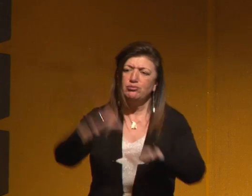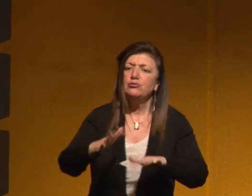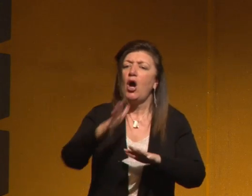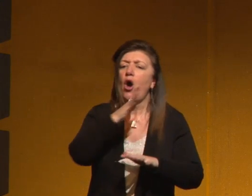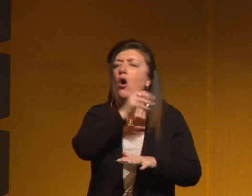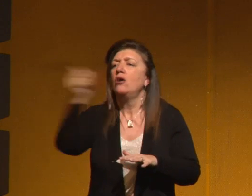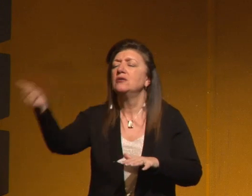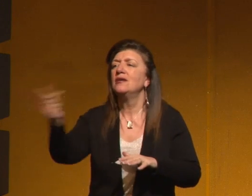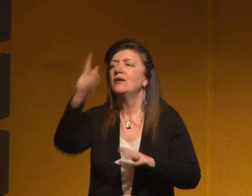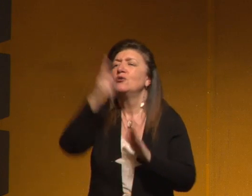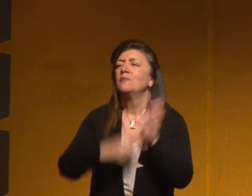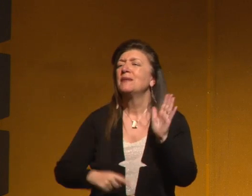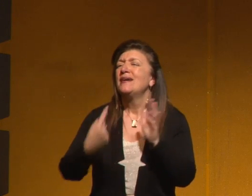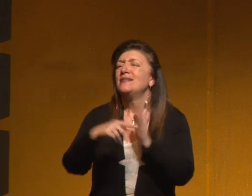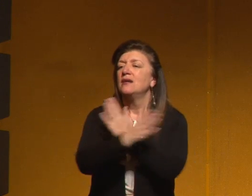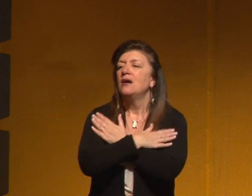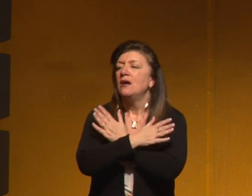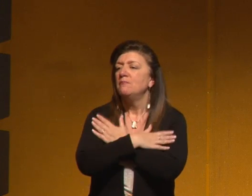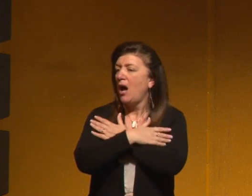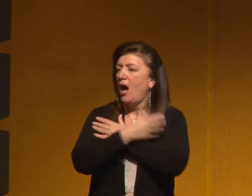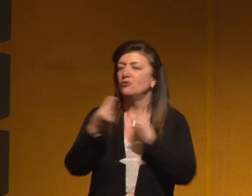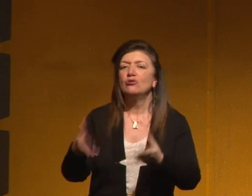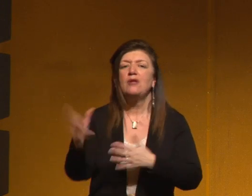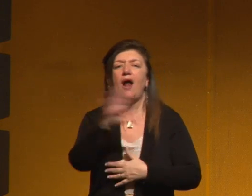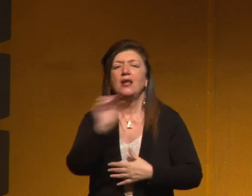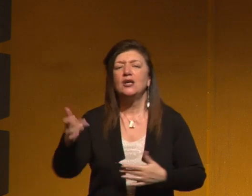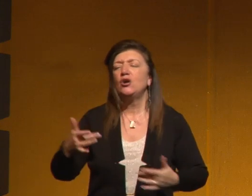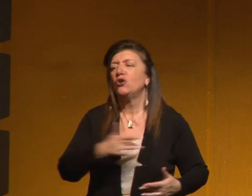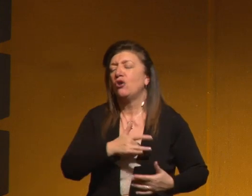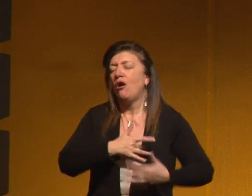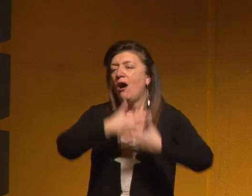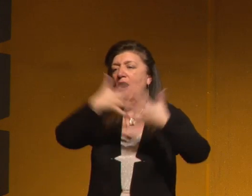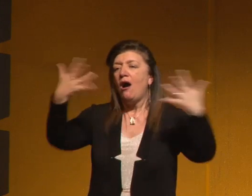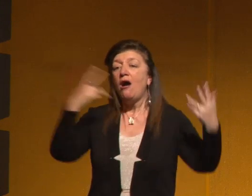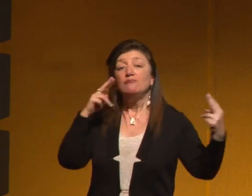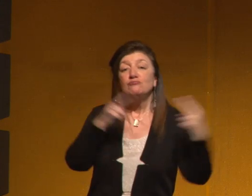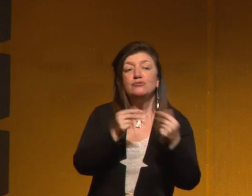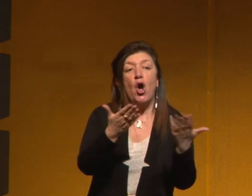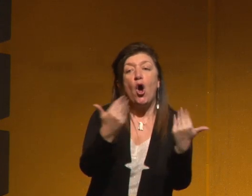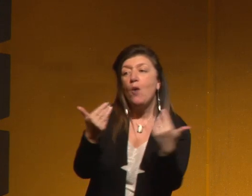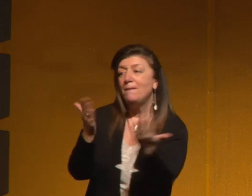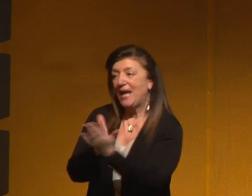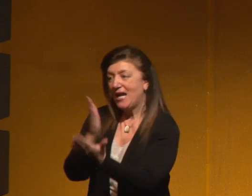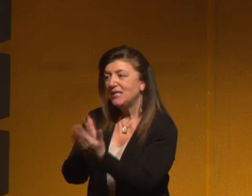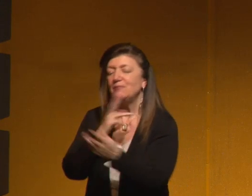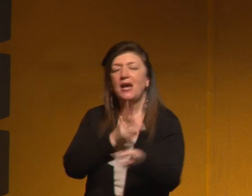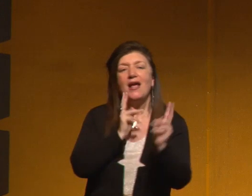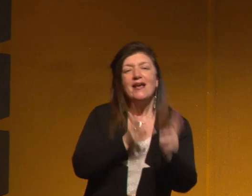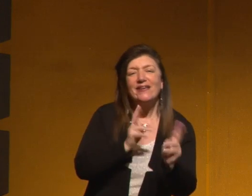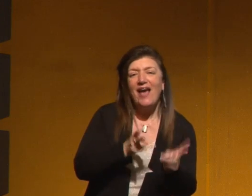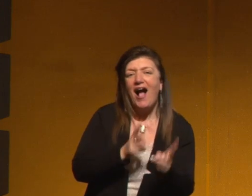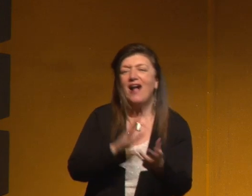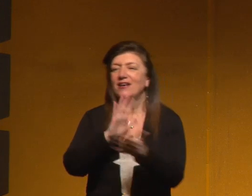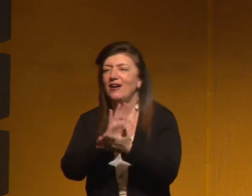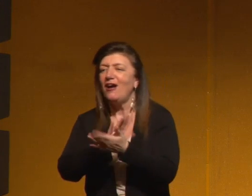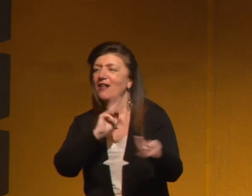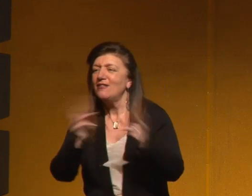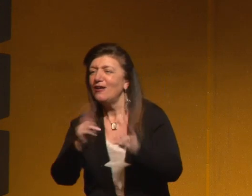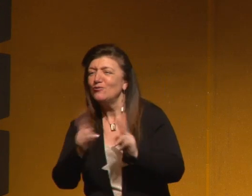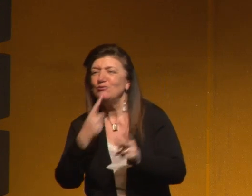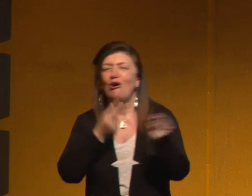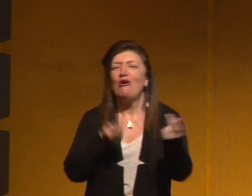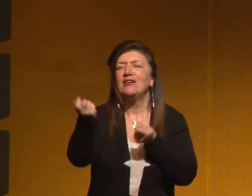animano il lingotto girano fra gli stand comprano i libri assistono agli incontri chiacchierano con gli autori e gli editori con i traduttori con